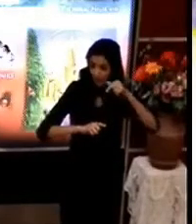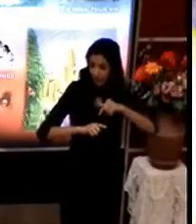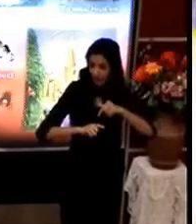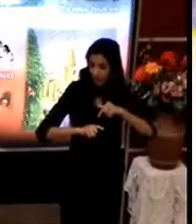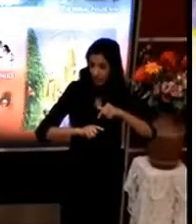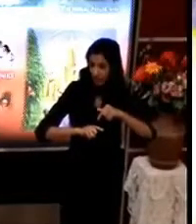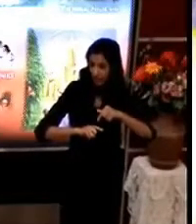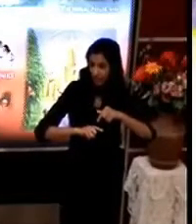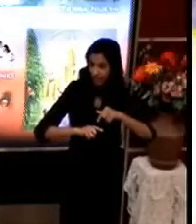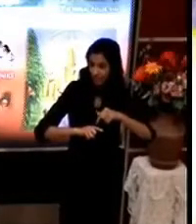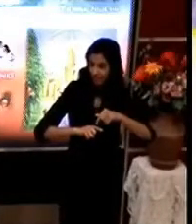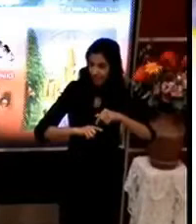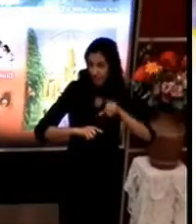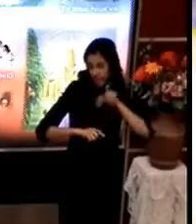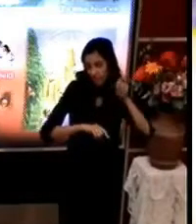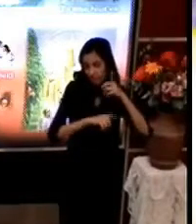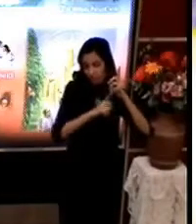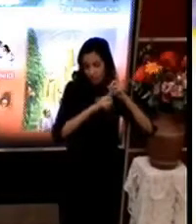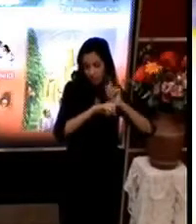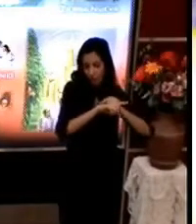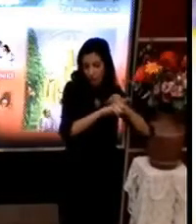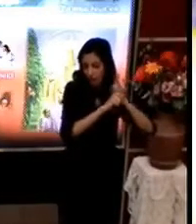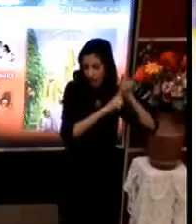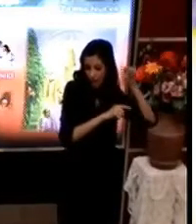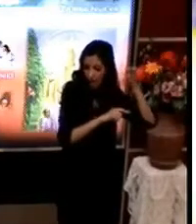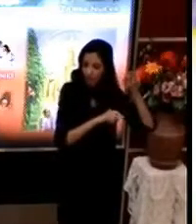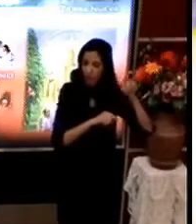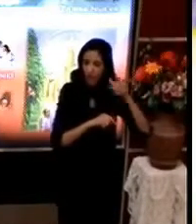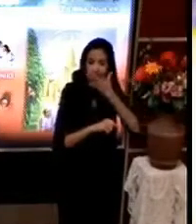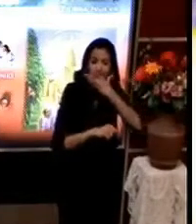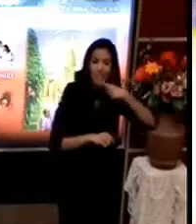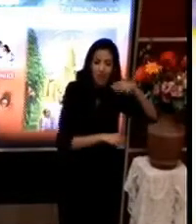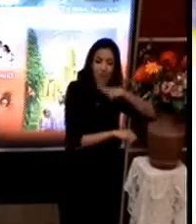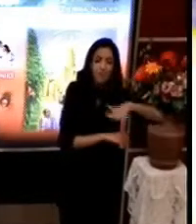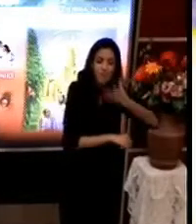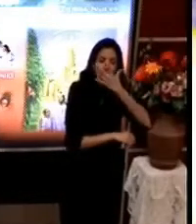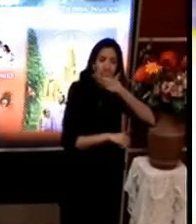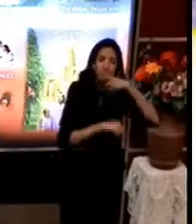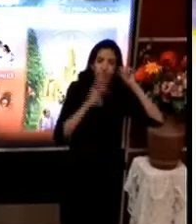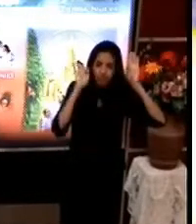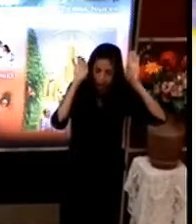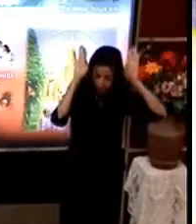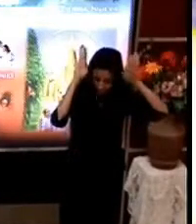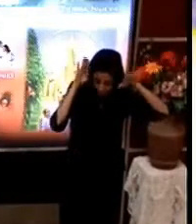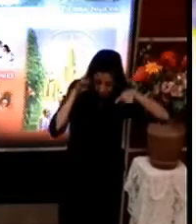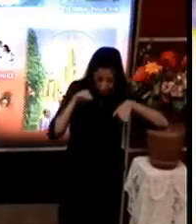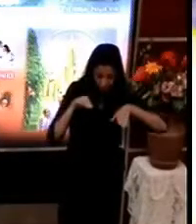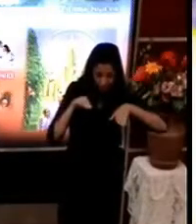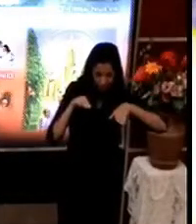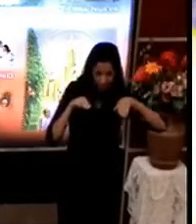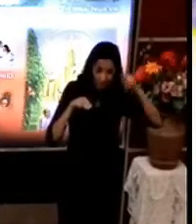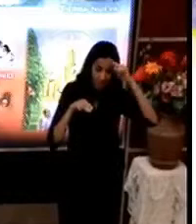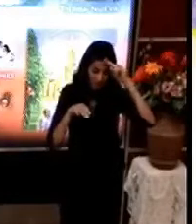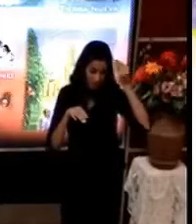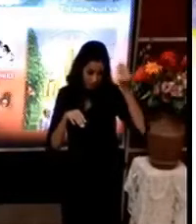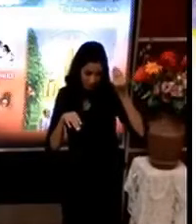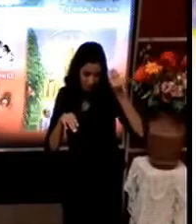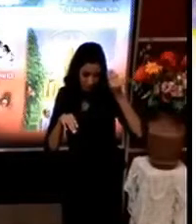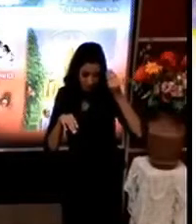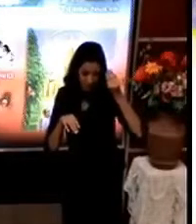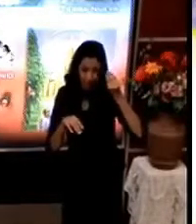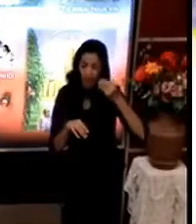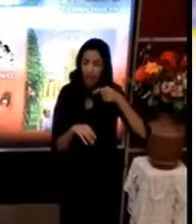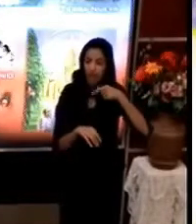¿verdad? El pueblo de Dios alabando al Creador. En esta semana que viene, que será una semana muy